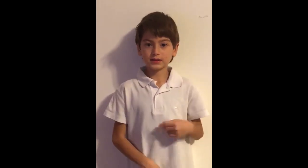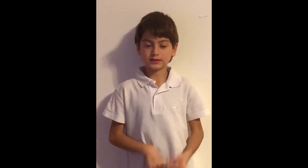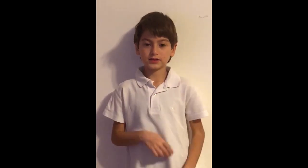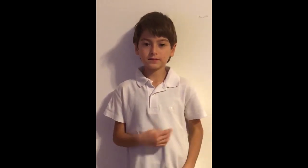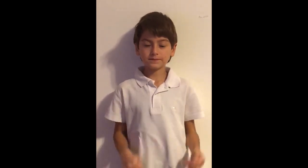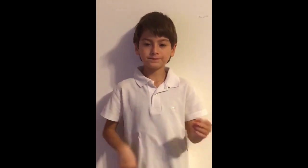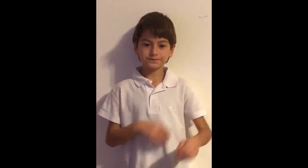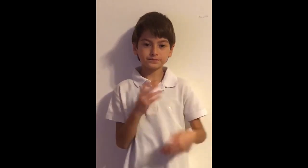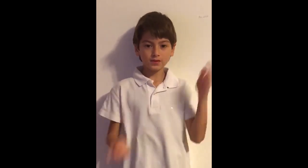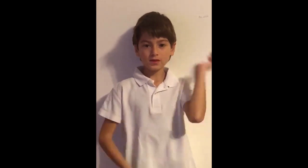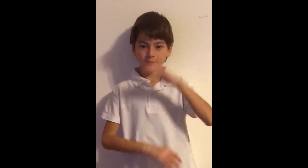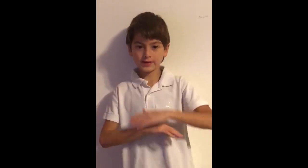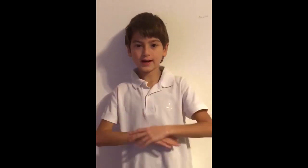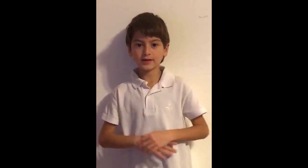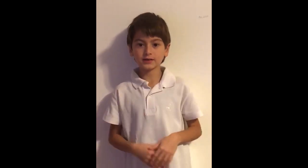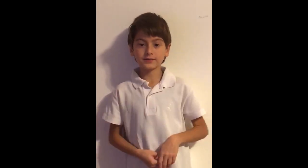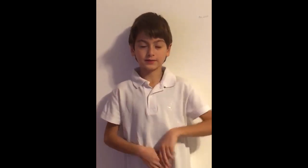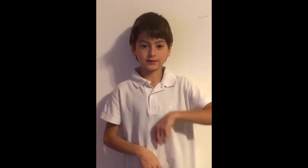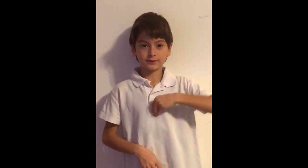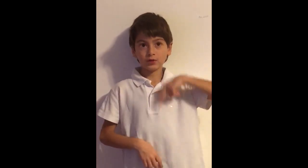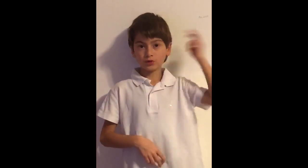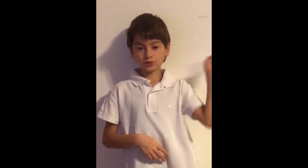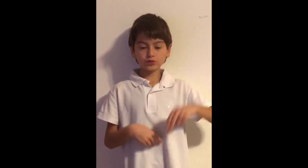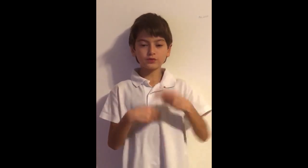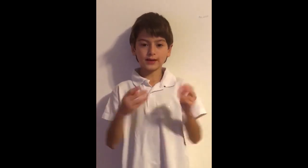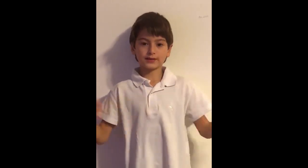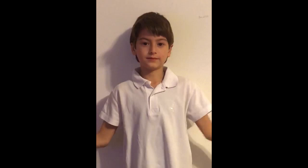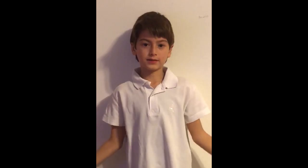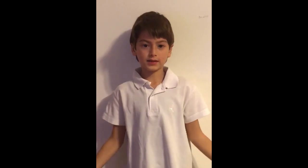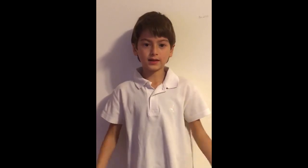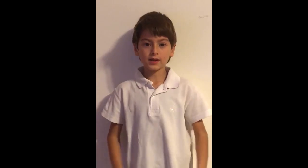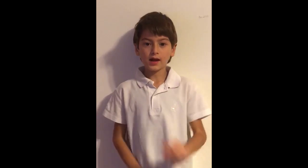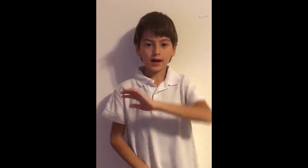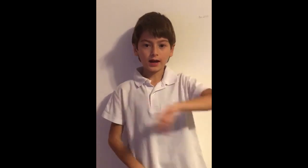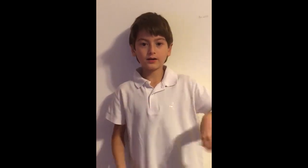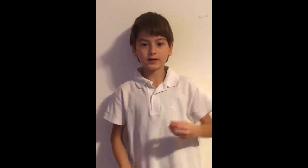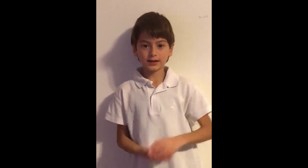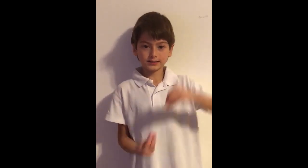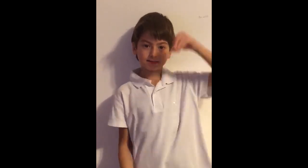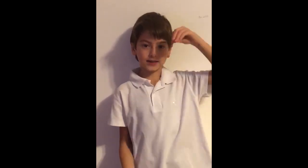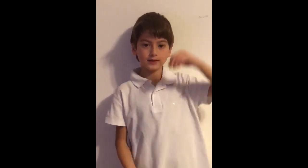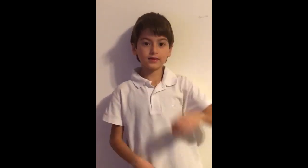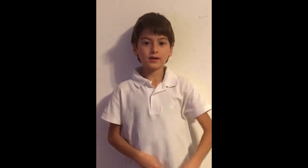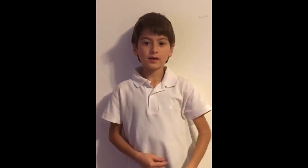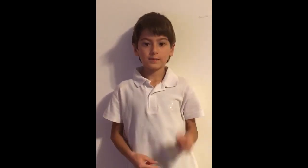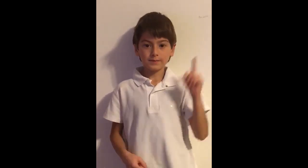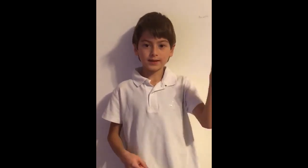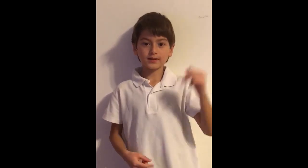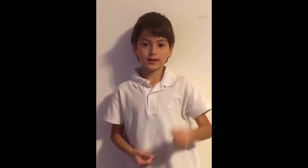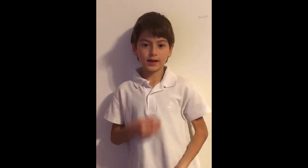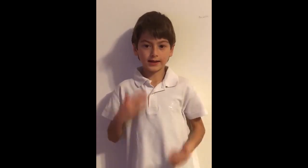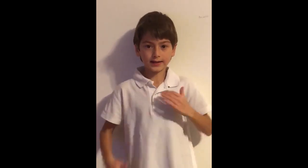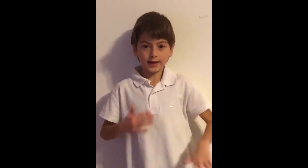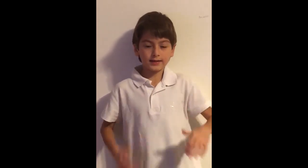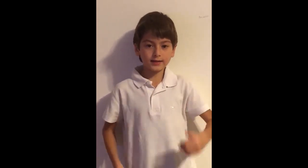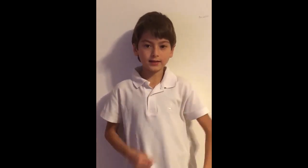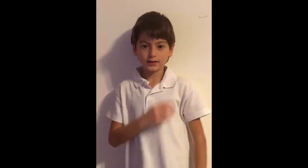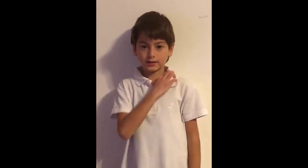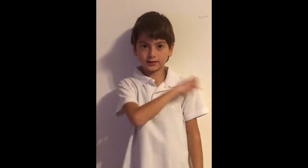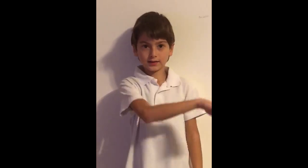için birer adım atalım. Unutmayalım ki her insan bir engelli